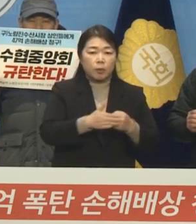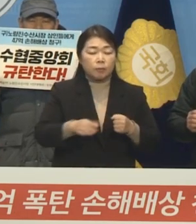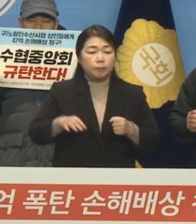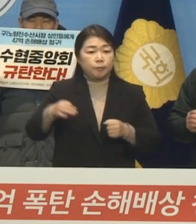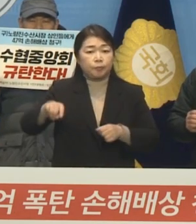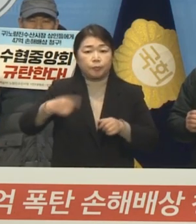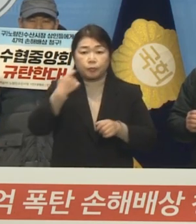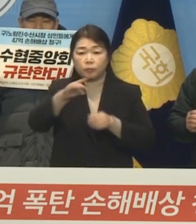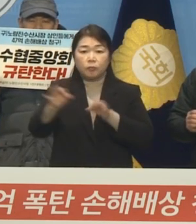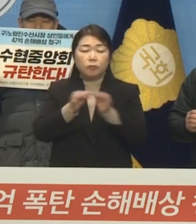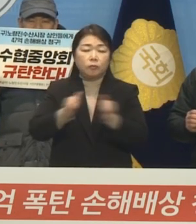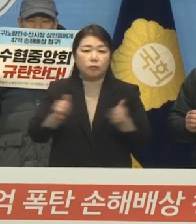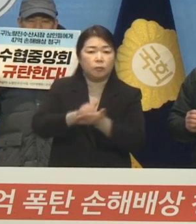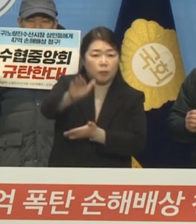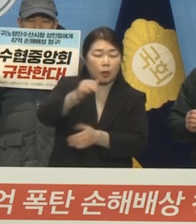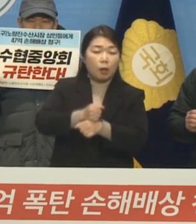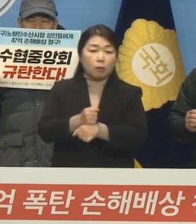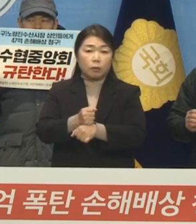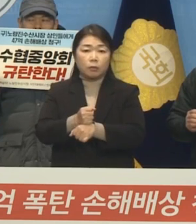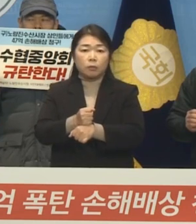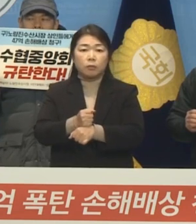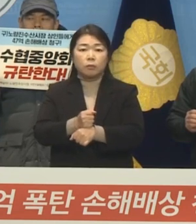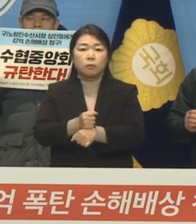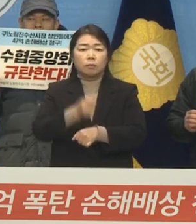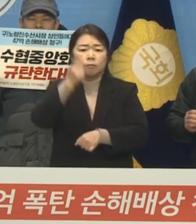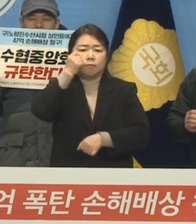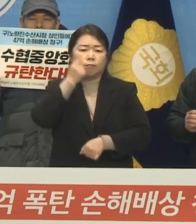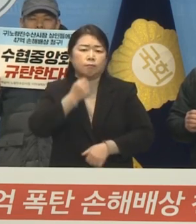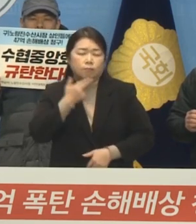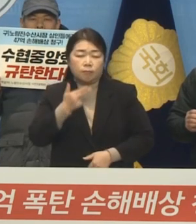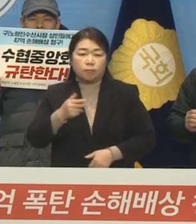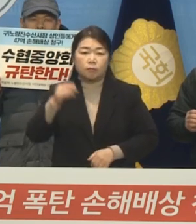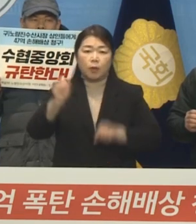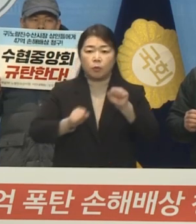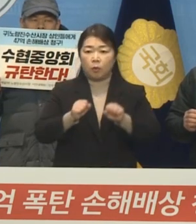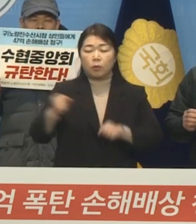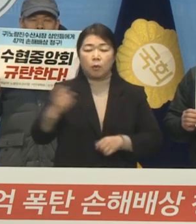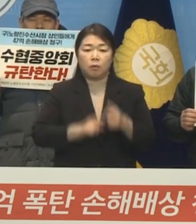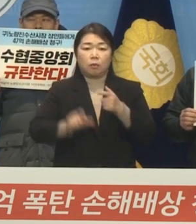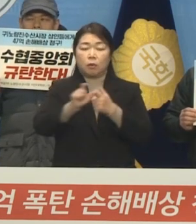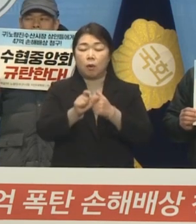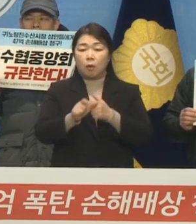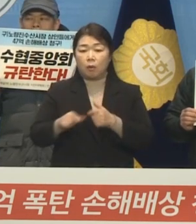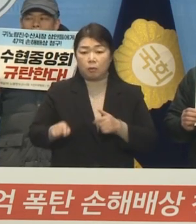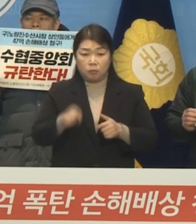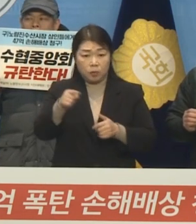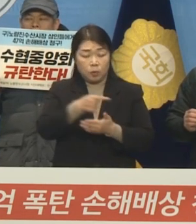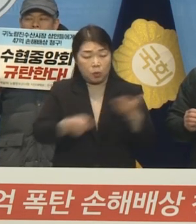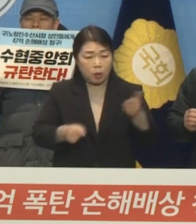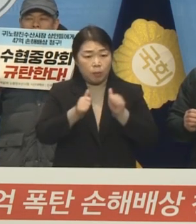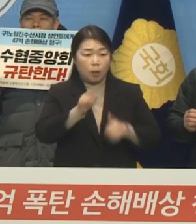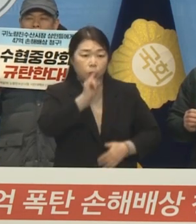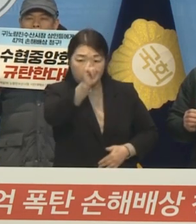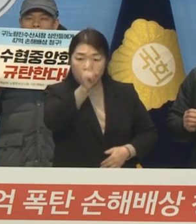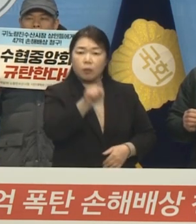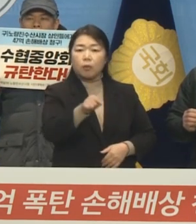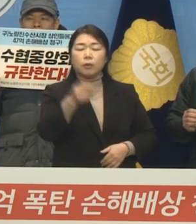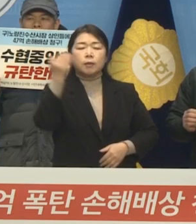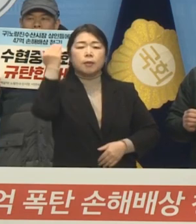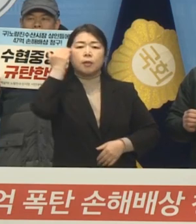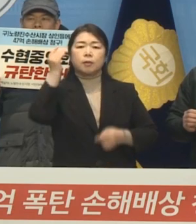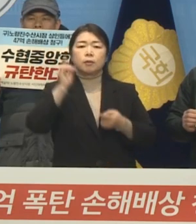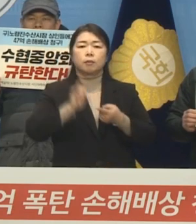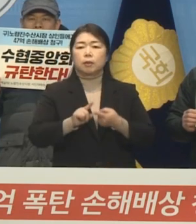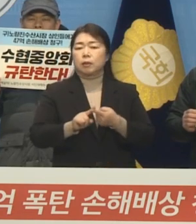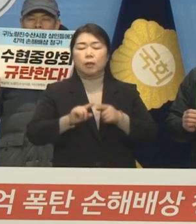생계터를 이렇게 무자비하고 폭력적이고 그리고 급기야는 이런 손해배상 소송 청구까지 한다는 것은 정말 상식적으로 말도 안